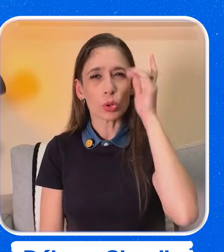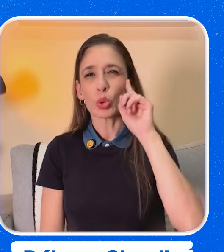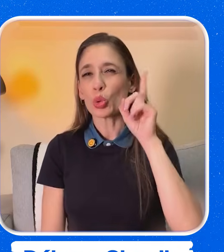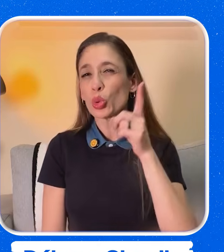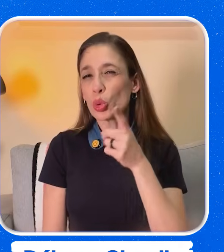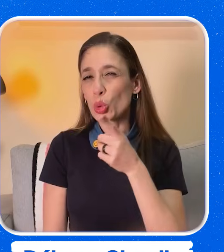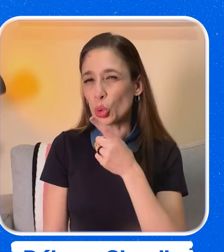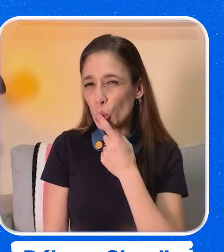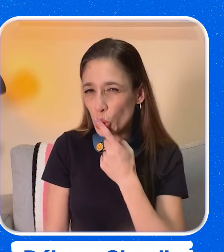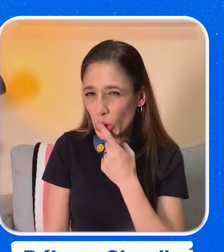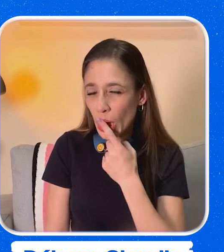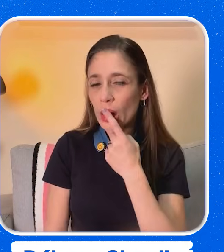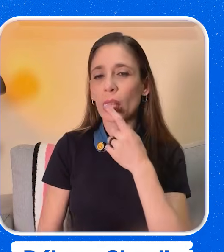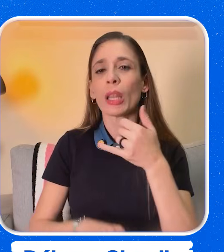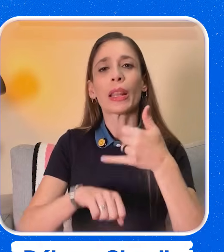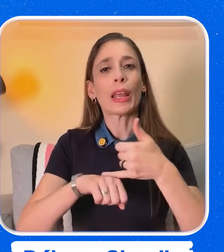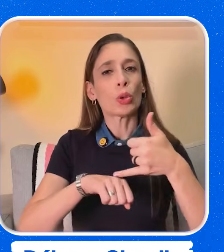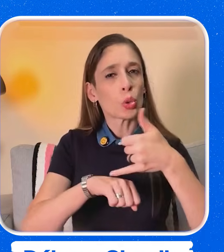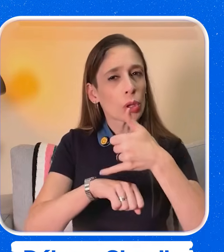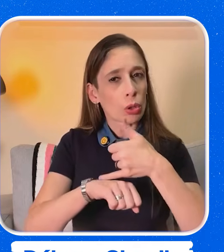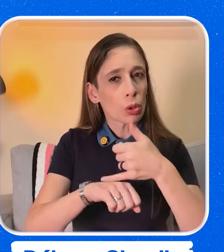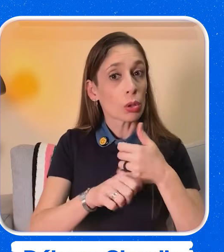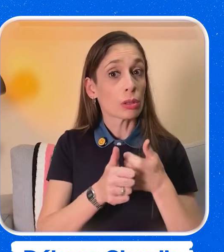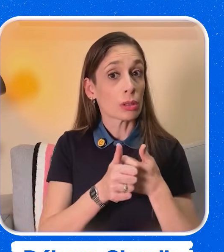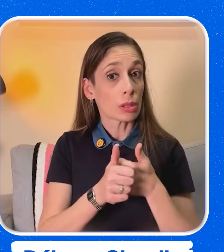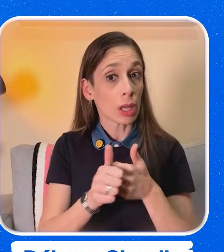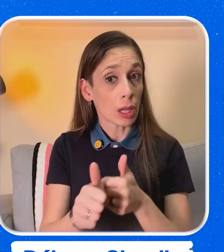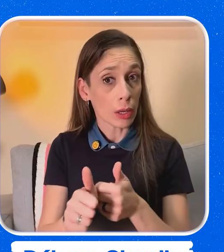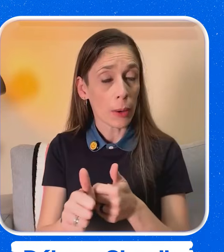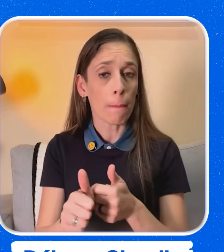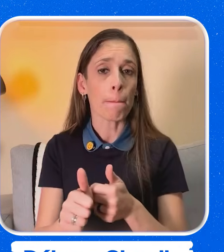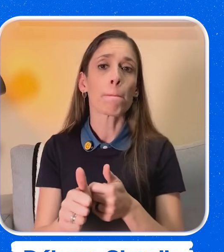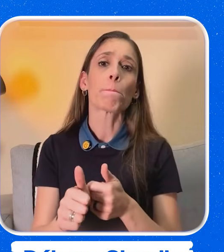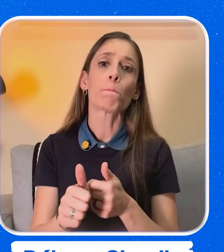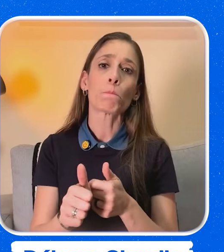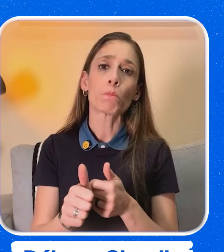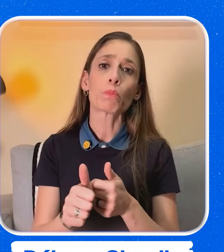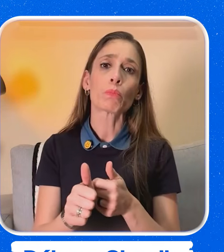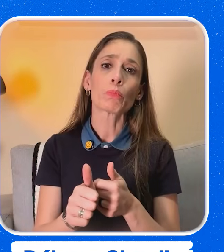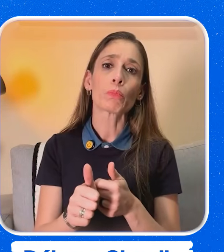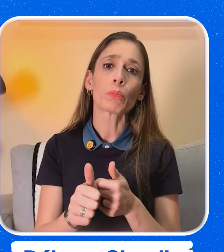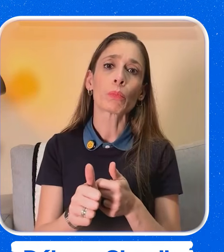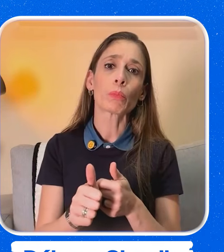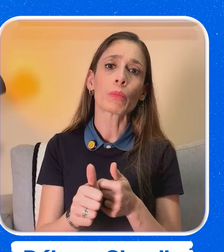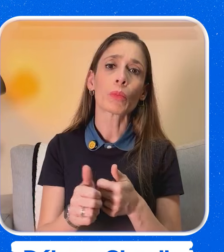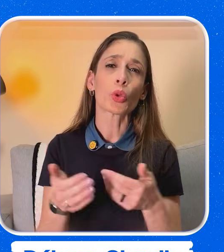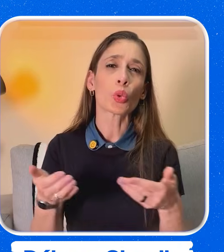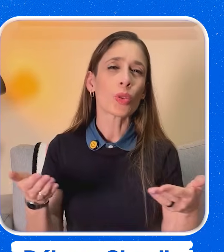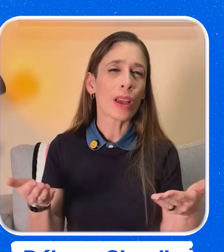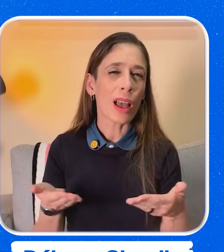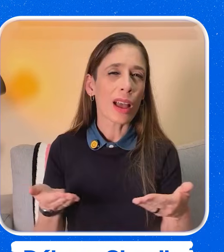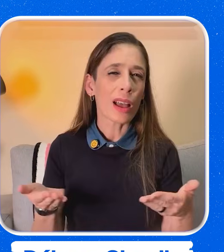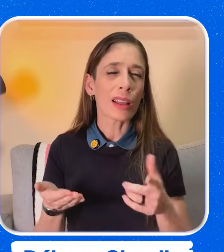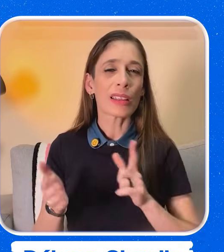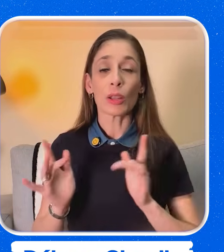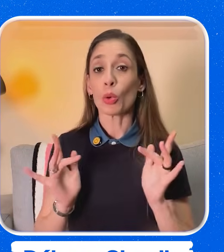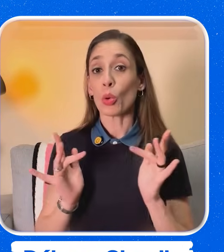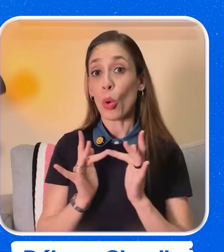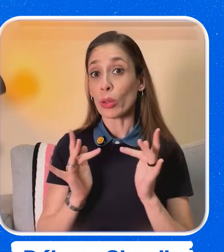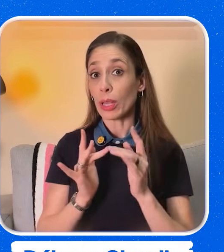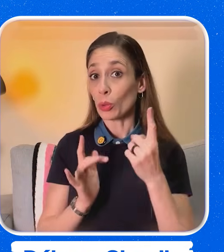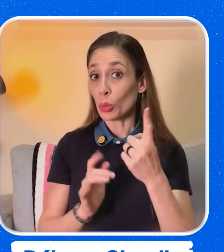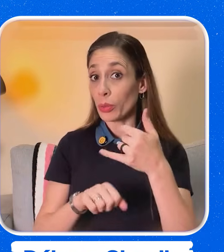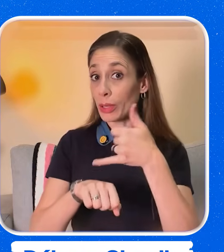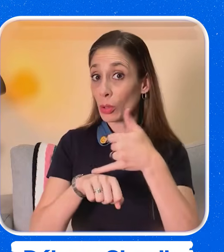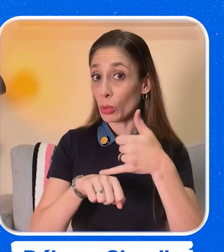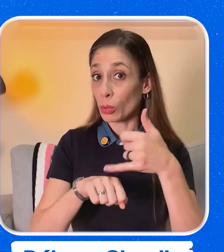que me seguem, né? Sigo também mais algumas. Atualmente eu estou em contato com um tatuador